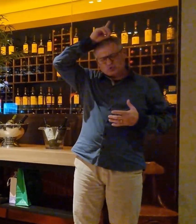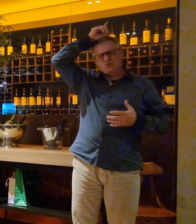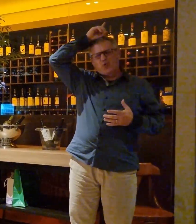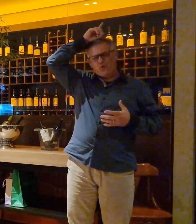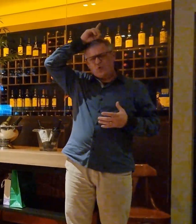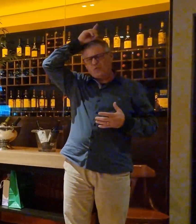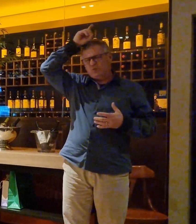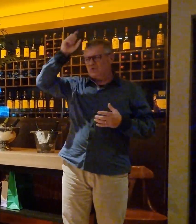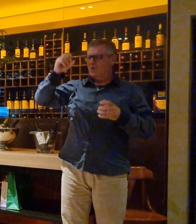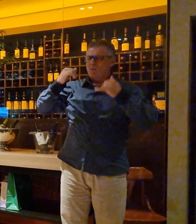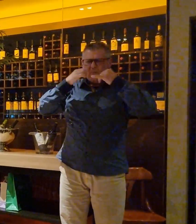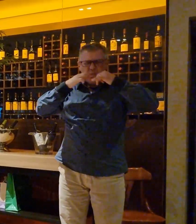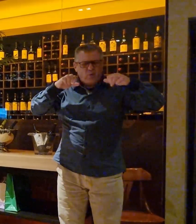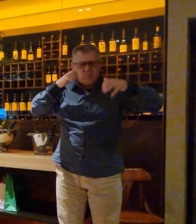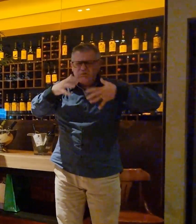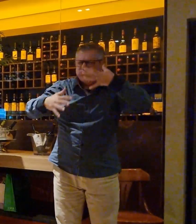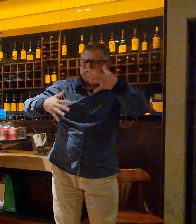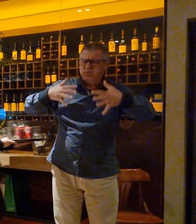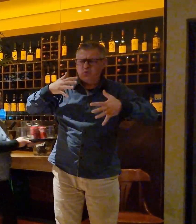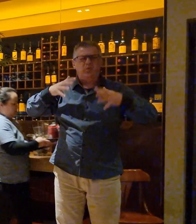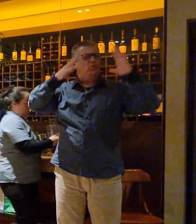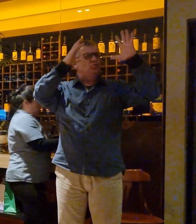Libras. Vamos orar então, né?